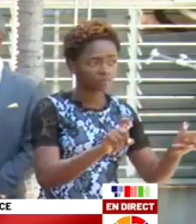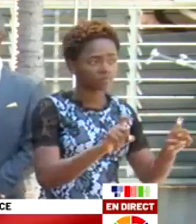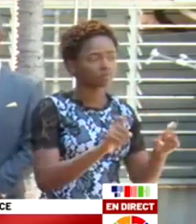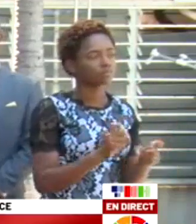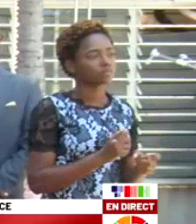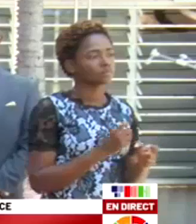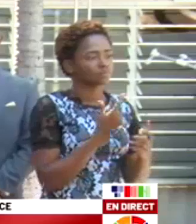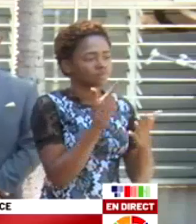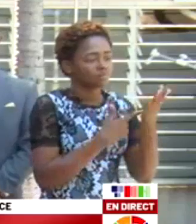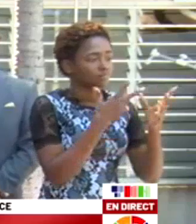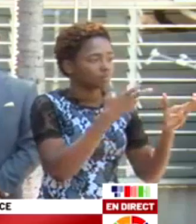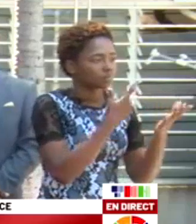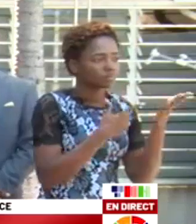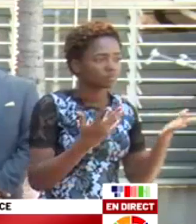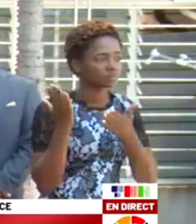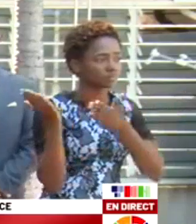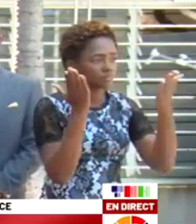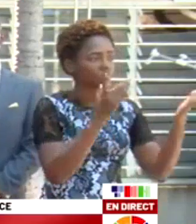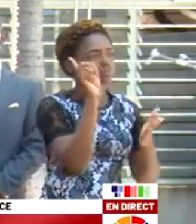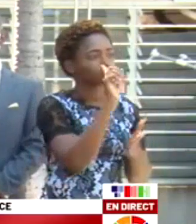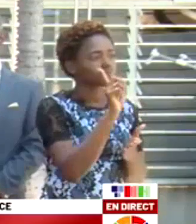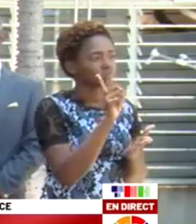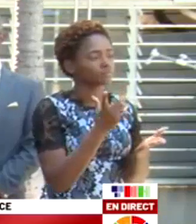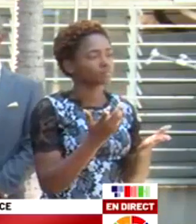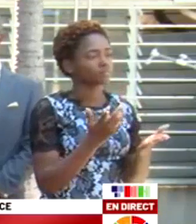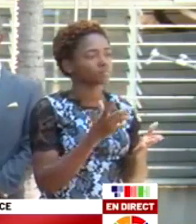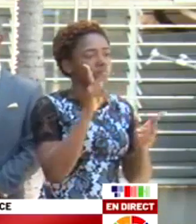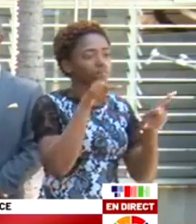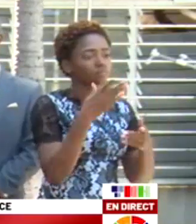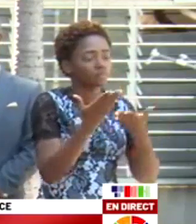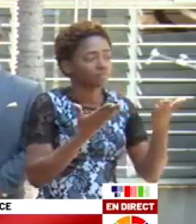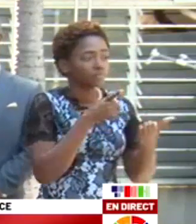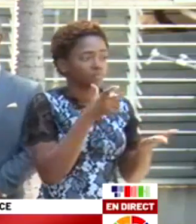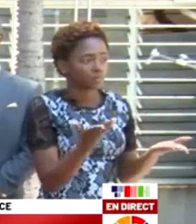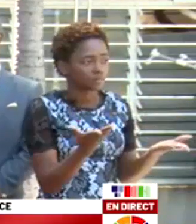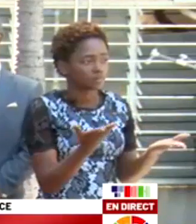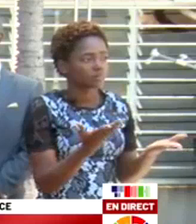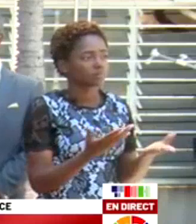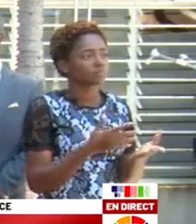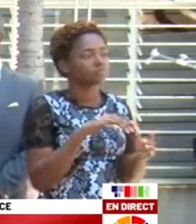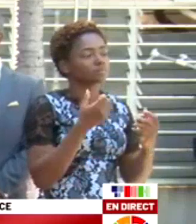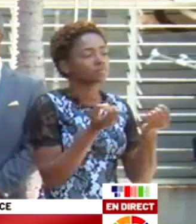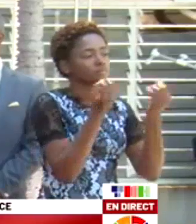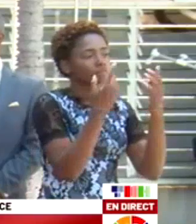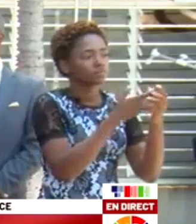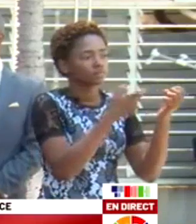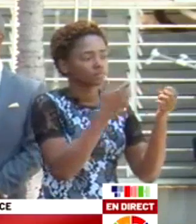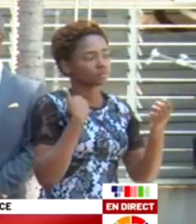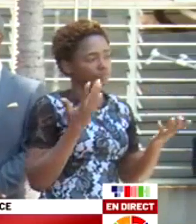de armes que la compagnie sécurité a importé, qui côté où est, qui est-ce qui observe avec eux. Et qui quantité de munitions tout pour nous comparer